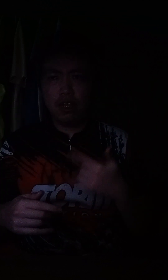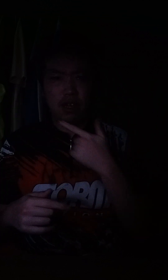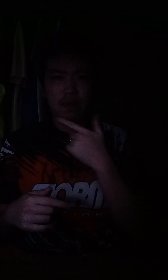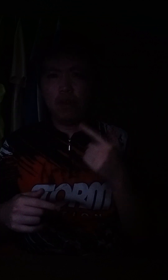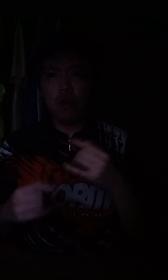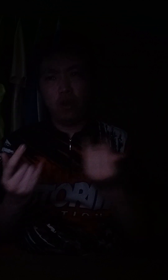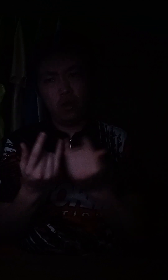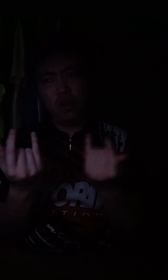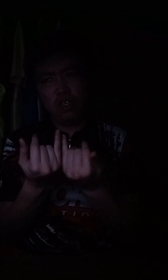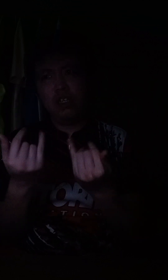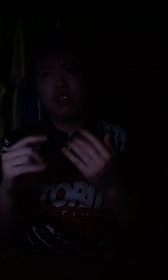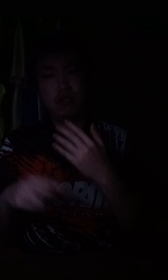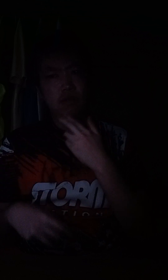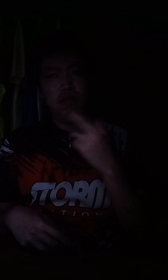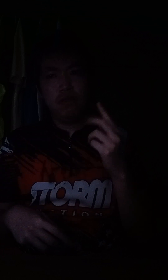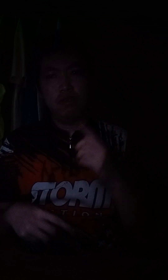언제나 그뿐입니다.